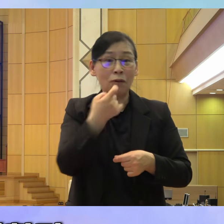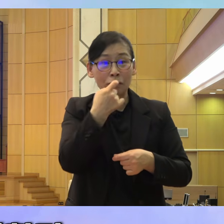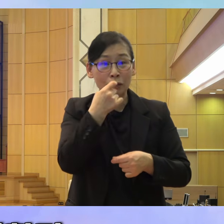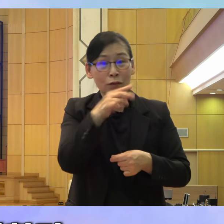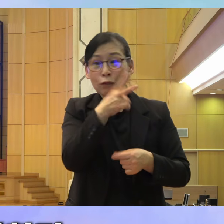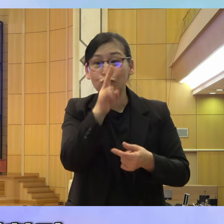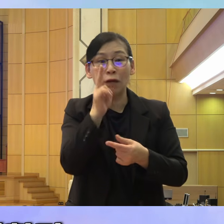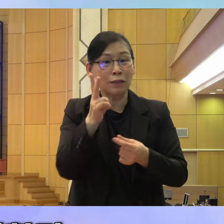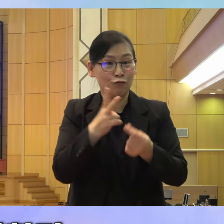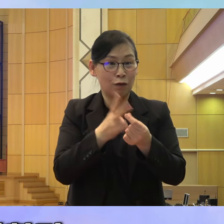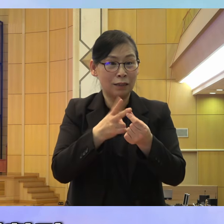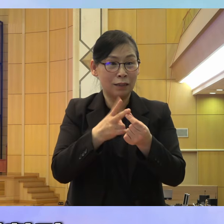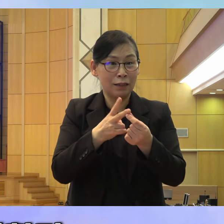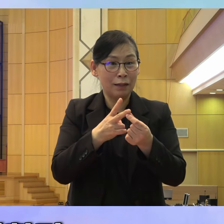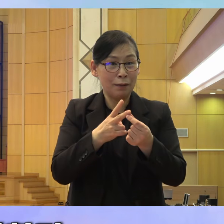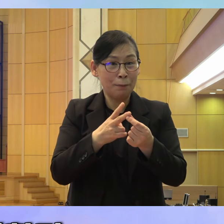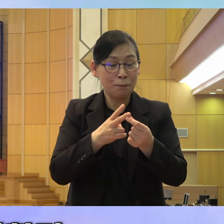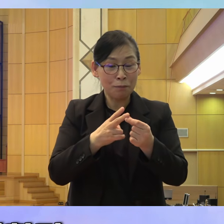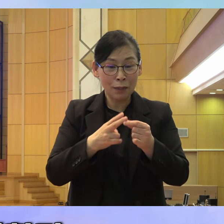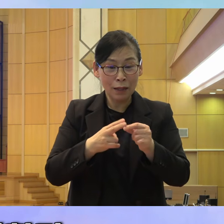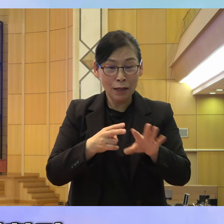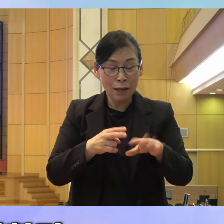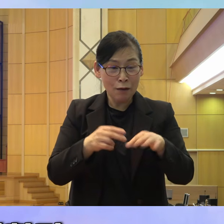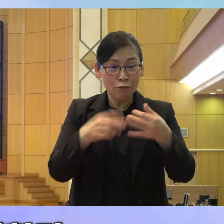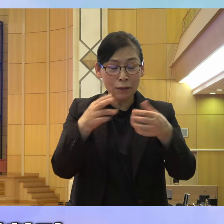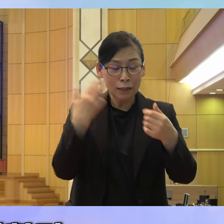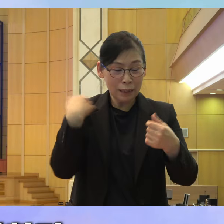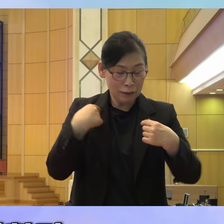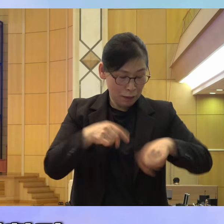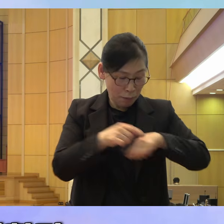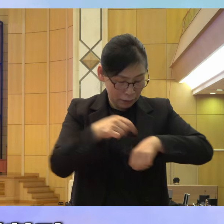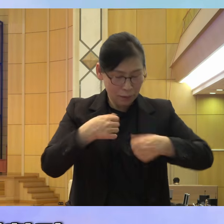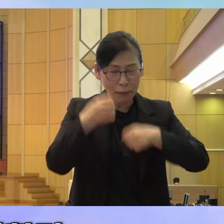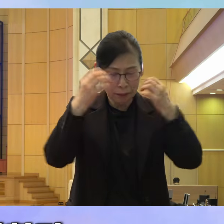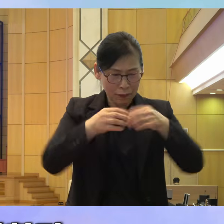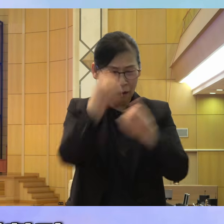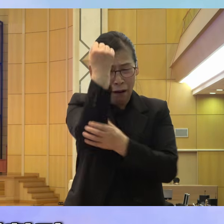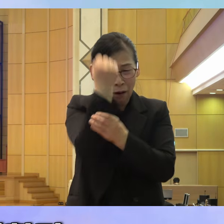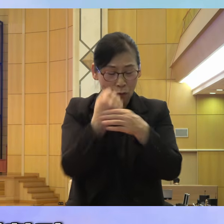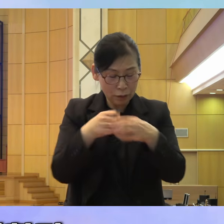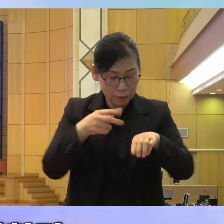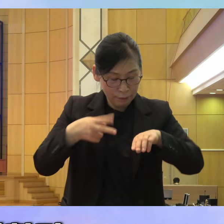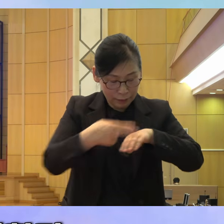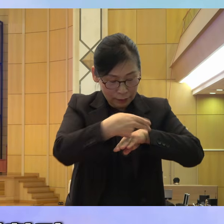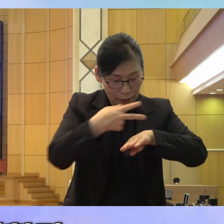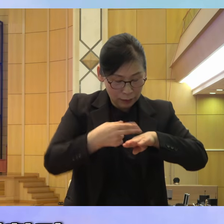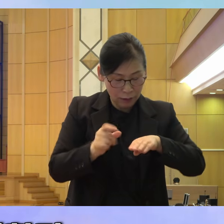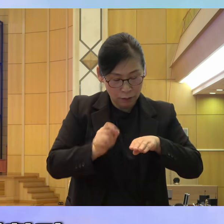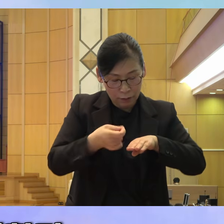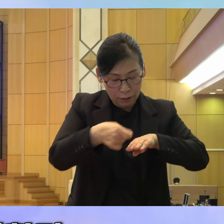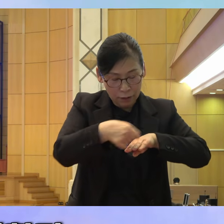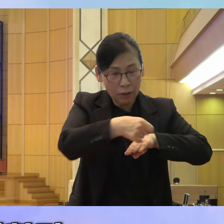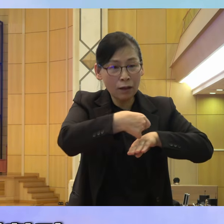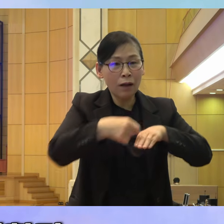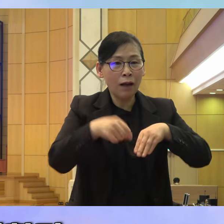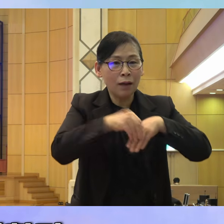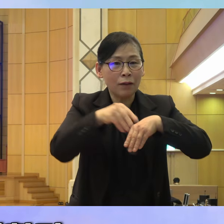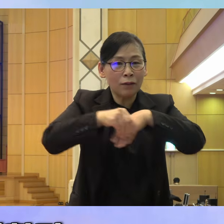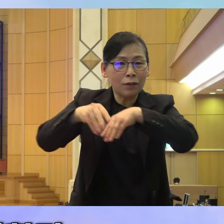하더라도 바지가 구멍이 나면 천으로 오려가지고